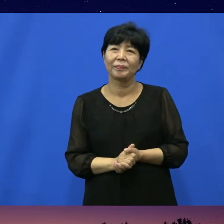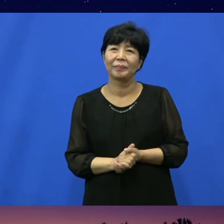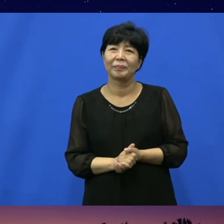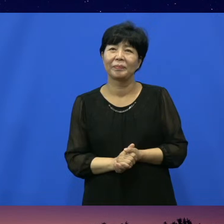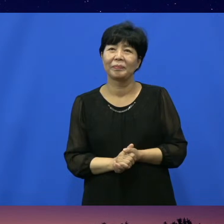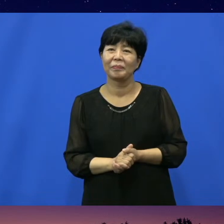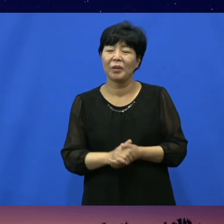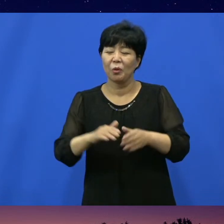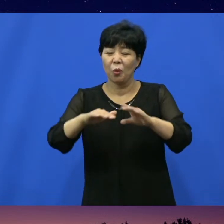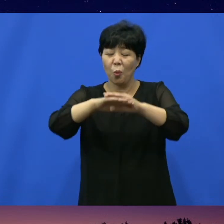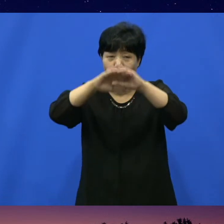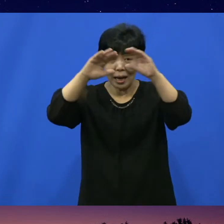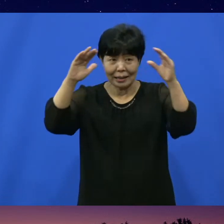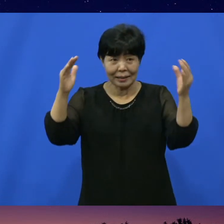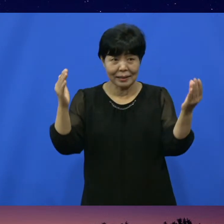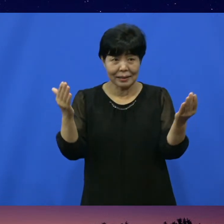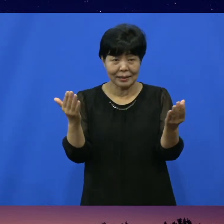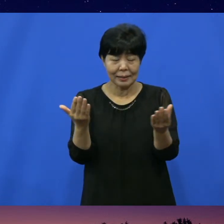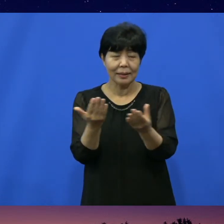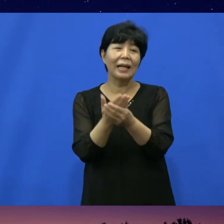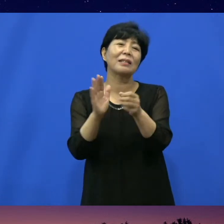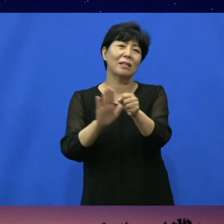가장 완전한 사랑이에요.